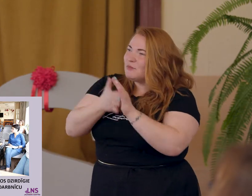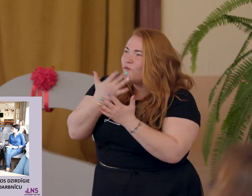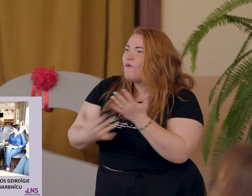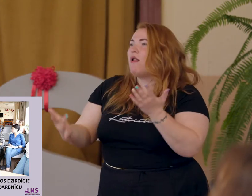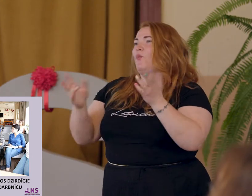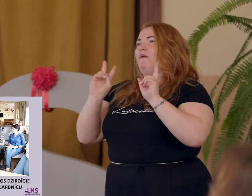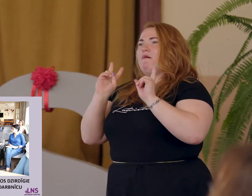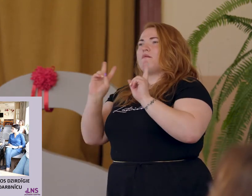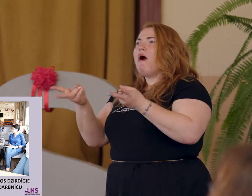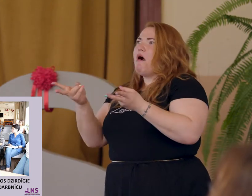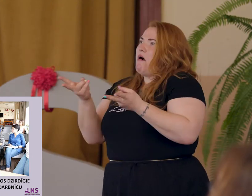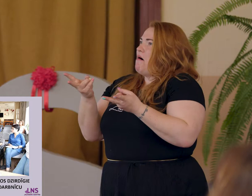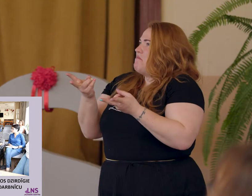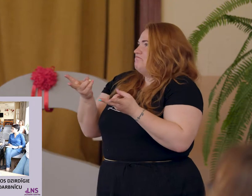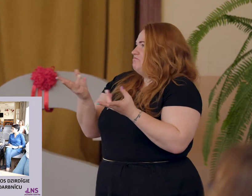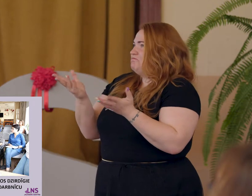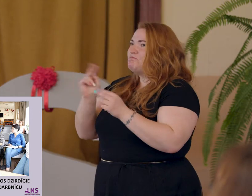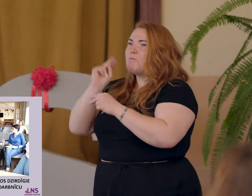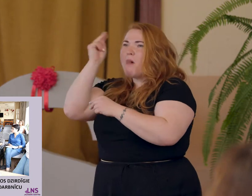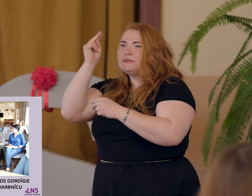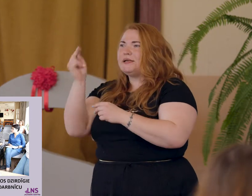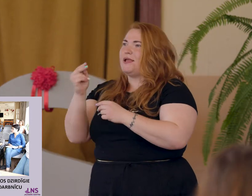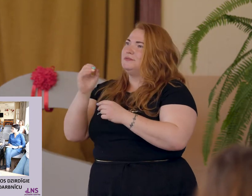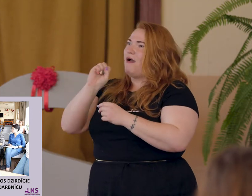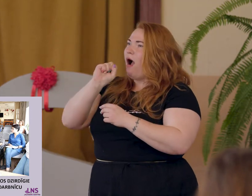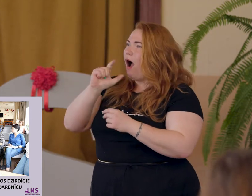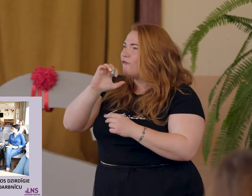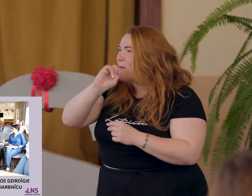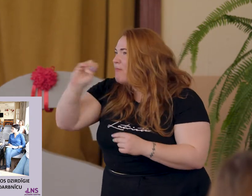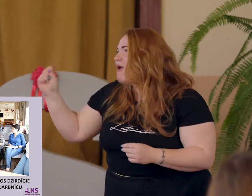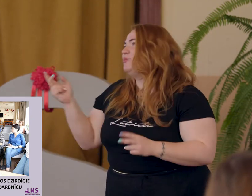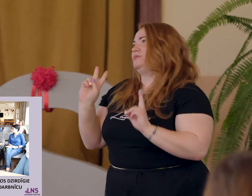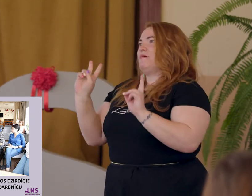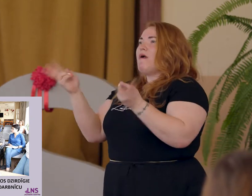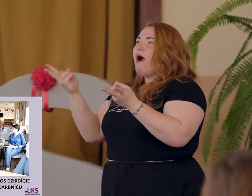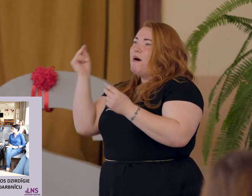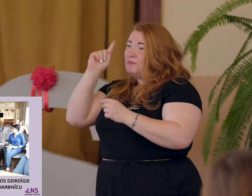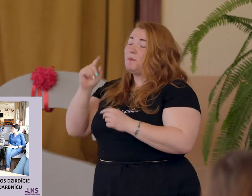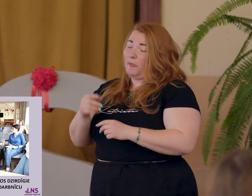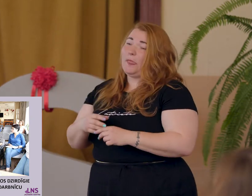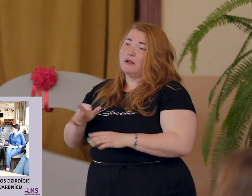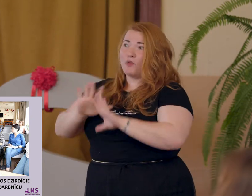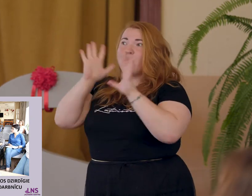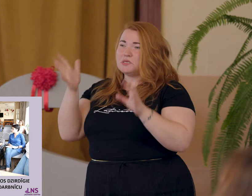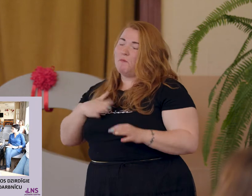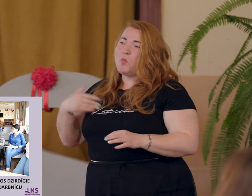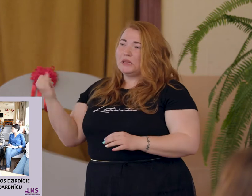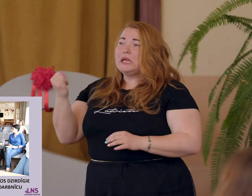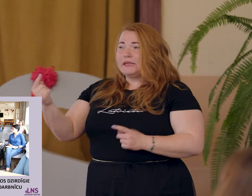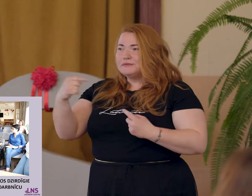mums, kā notiek zīmvalodas darbnīca. Viņi skatās un alfabētu iemācās. Protams, ļoti